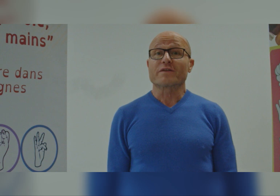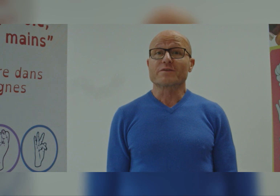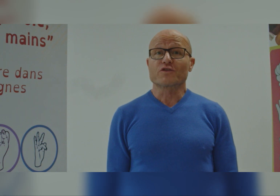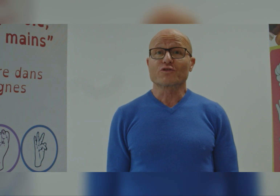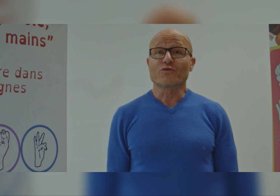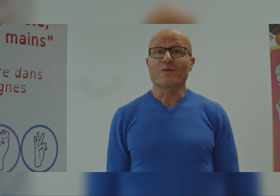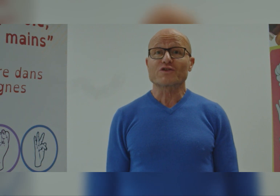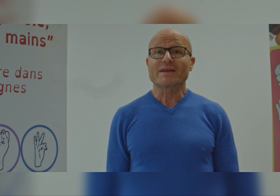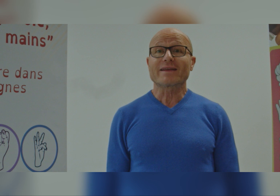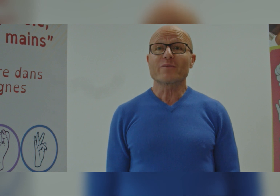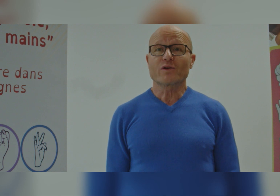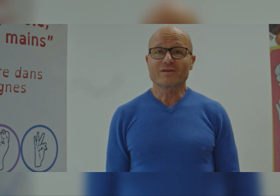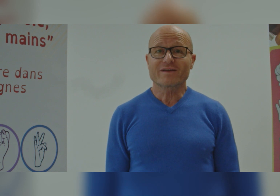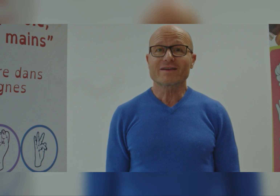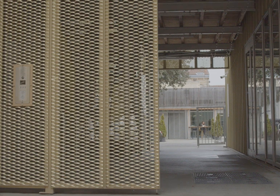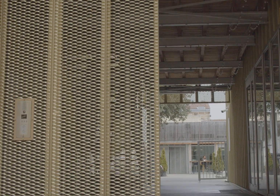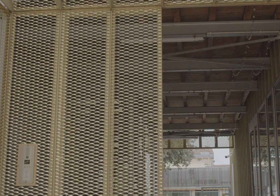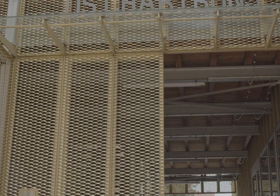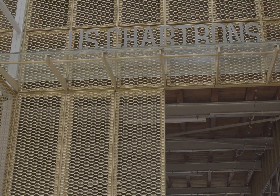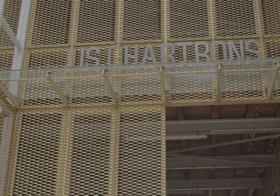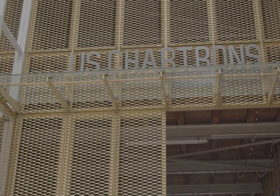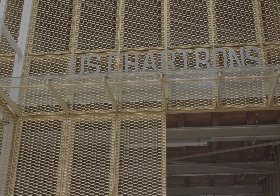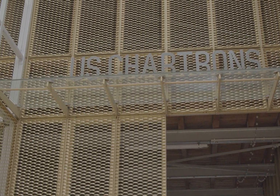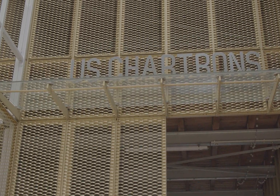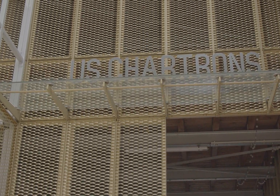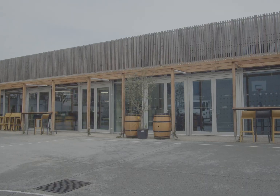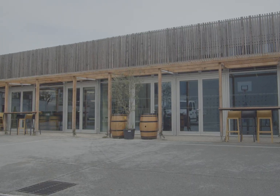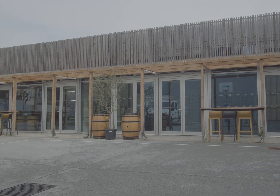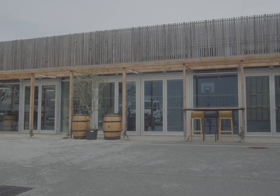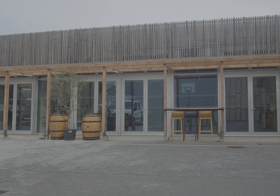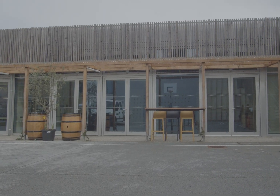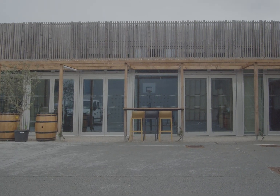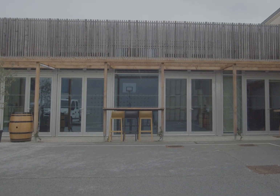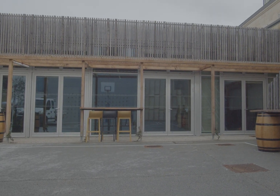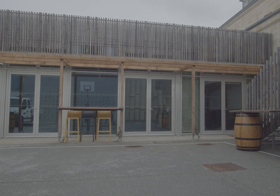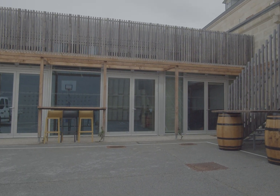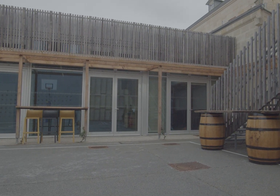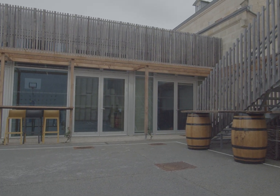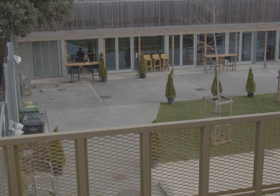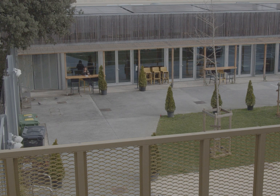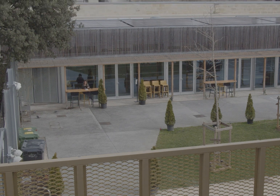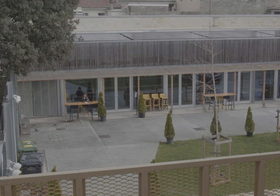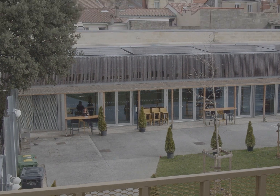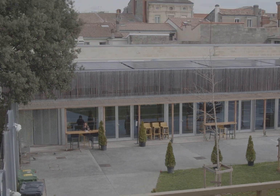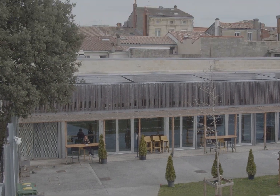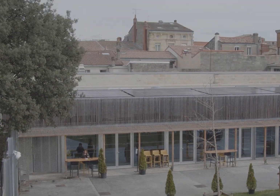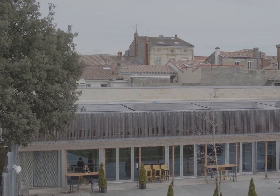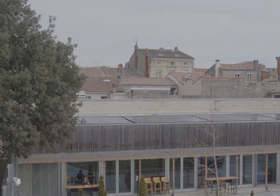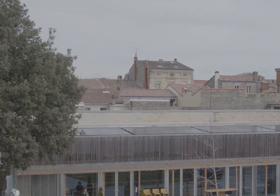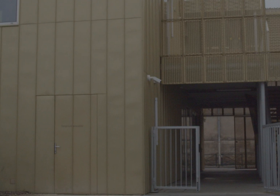Effectivement, le centre de formation est implanté dans US Bordeaux-Chartrons. Ça, c'est pour le centre de formation à la langue des signes. Et nous